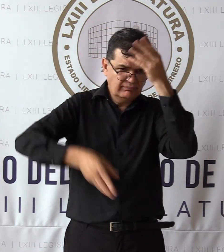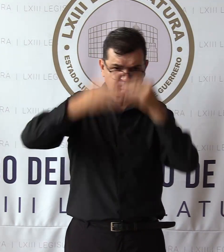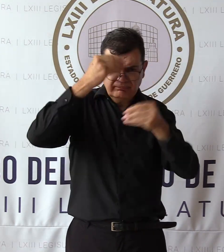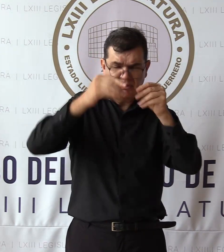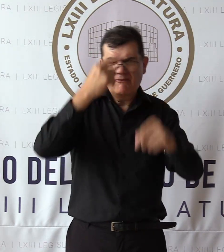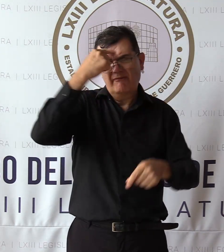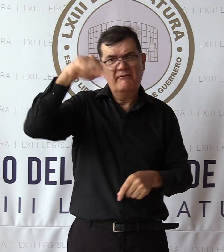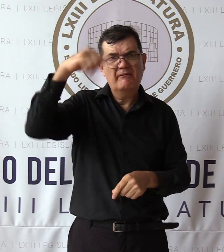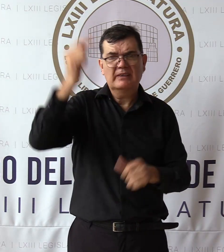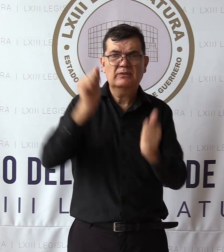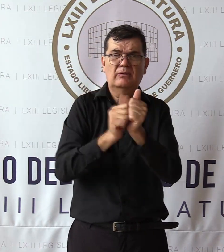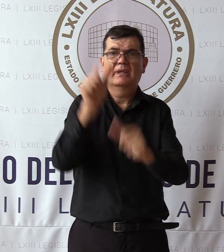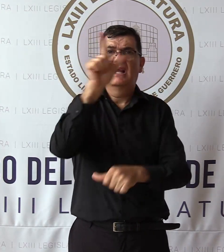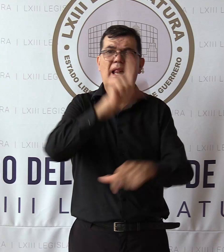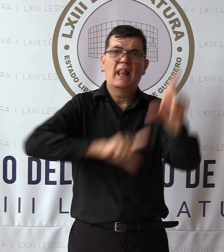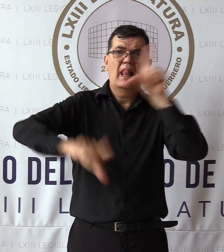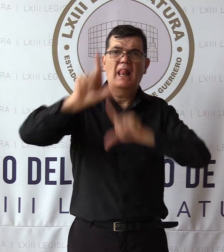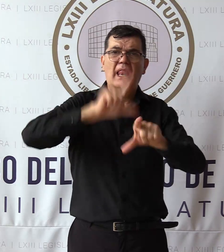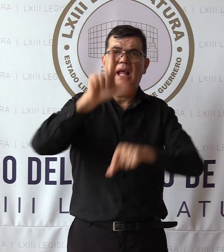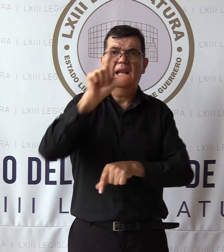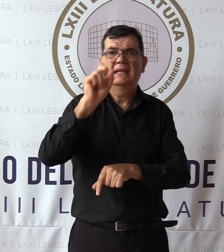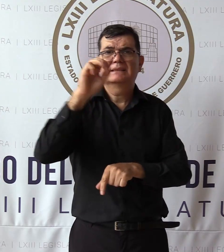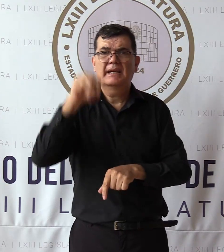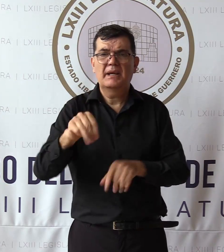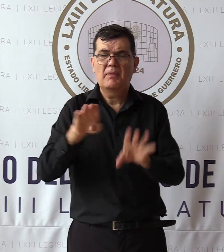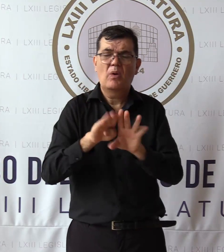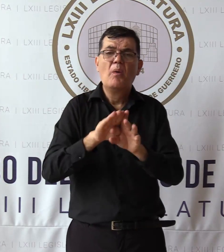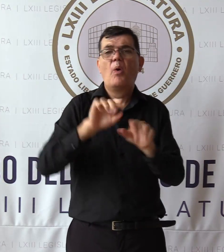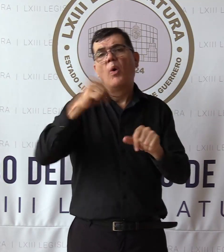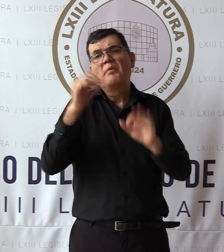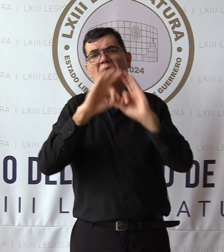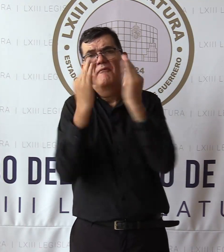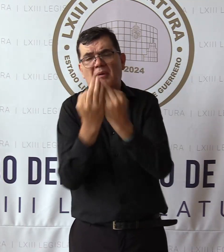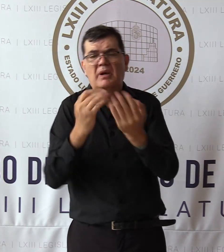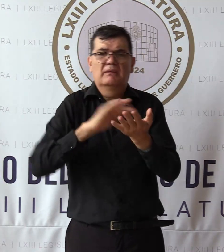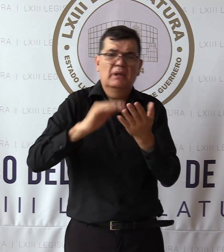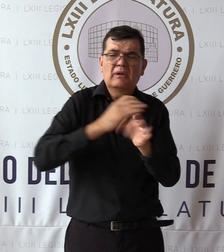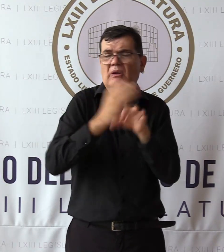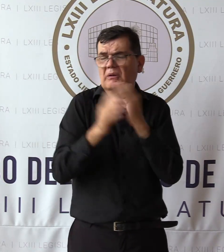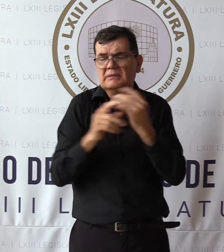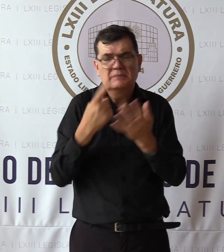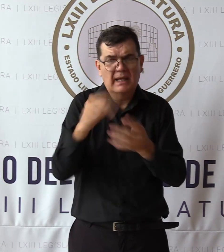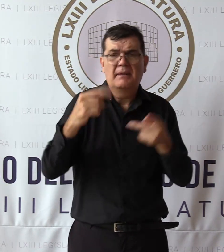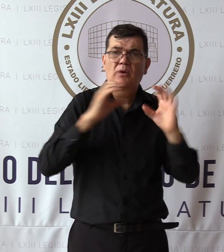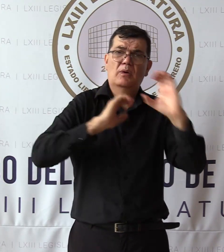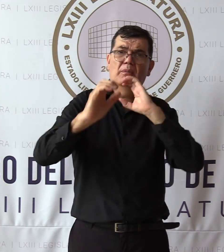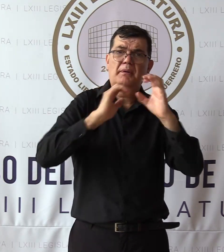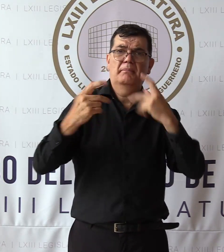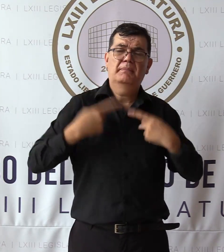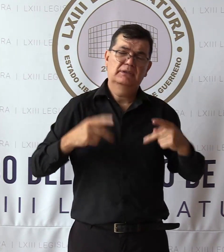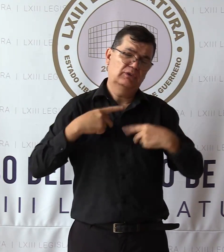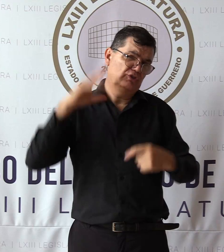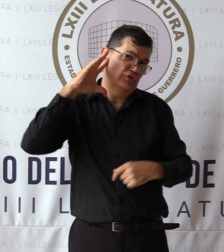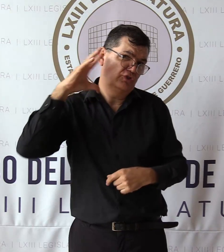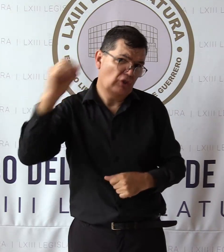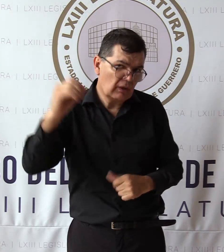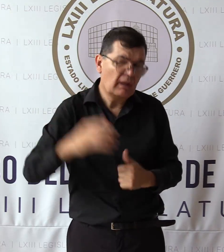de la lengua de señas mexicana o de medios alternativos para la comunicación de personas con discapacidad auditiva dependiendo